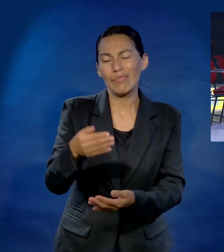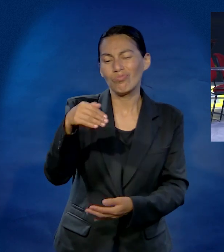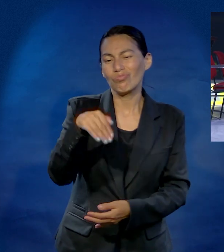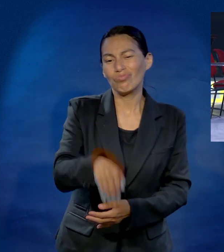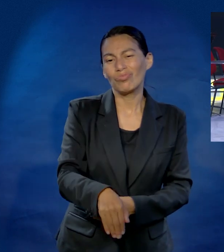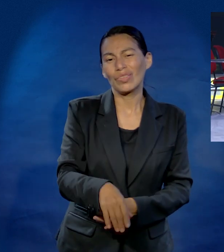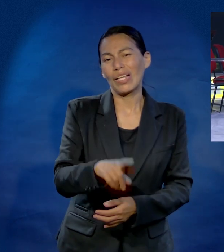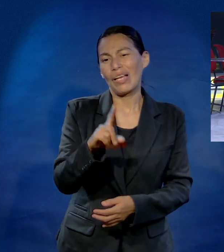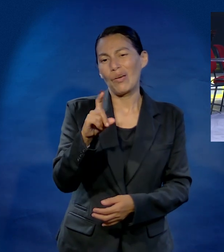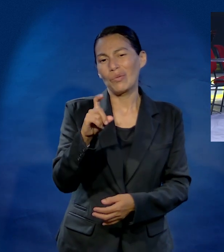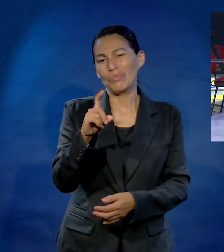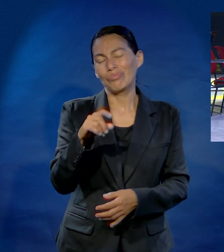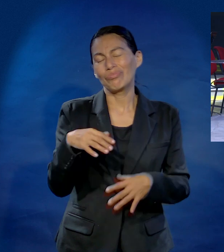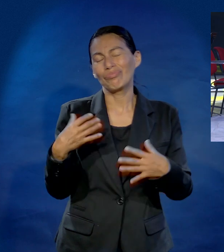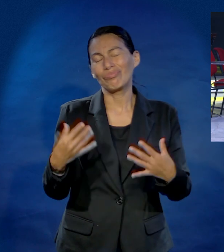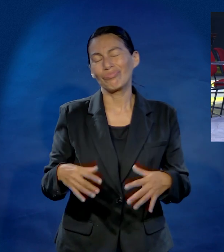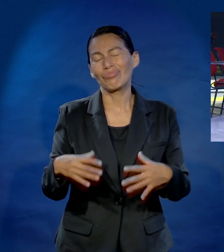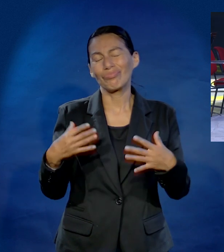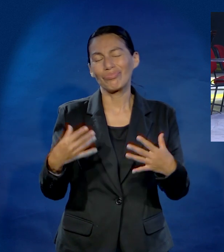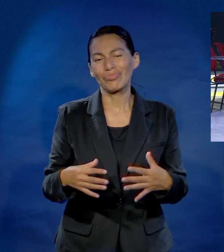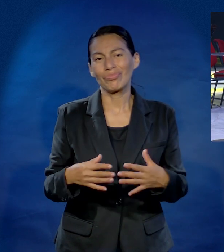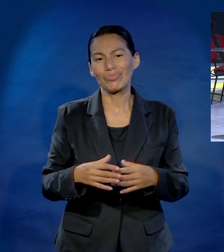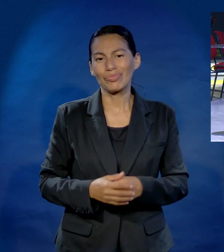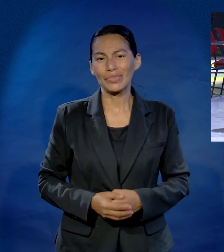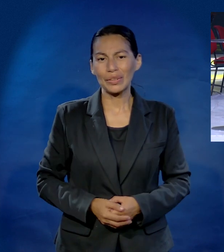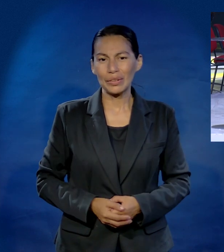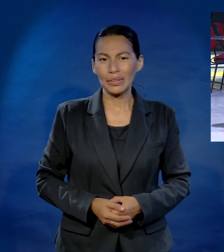lado. Y el teléfono cae.